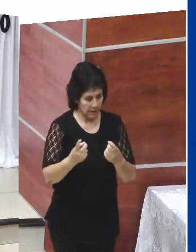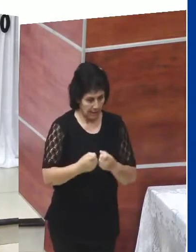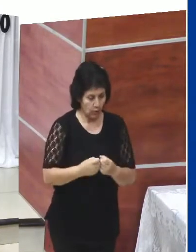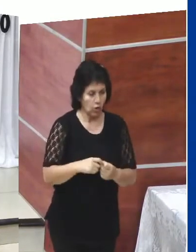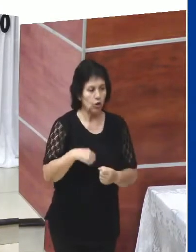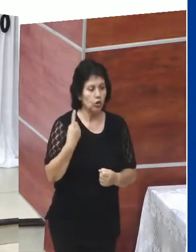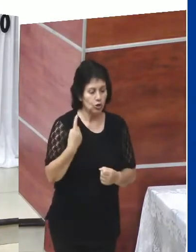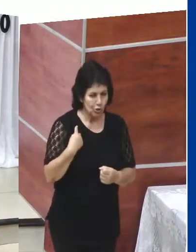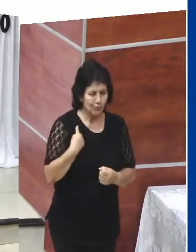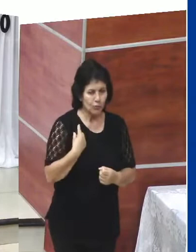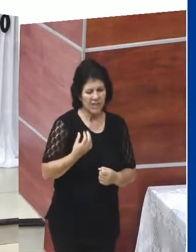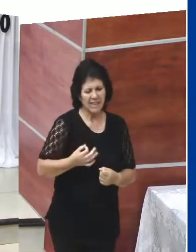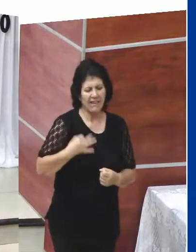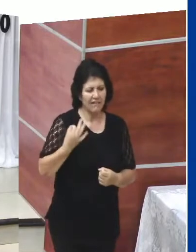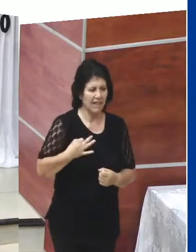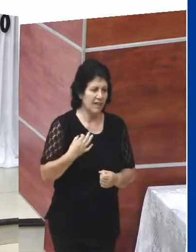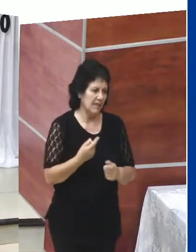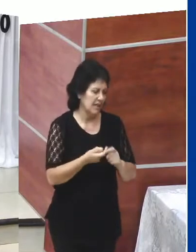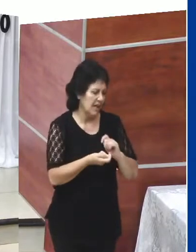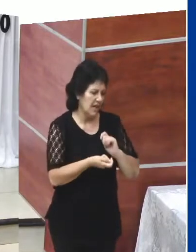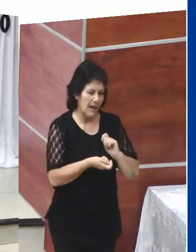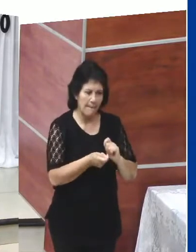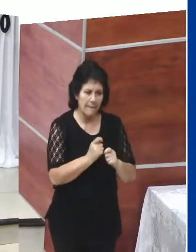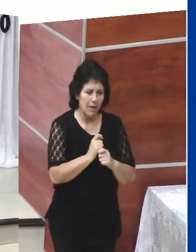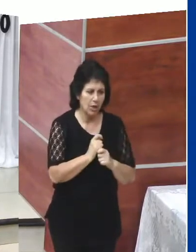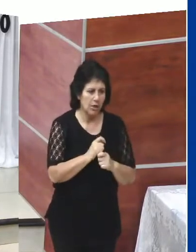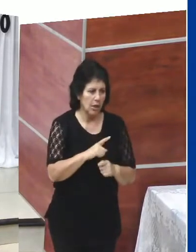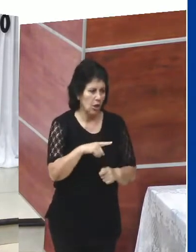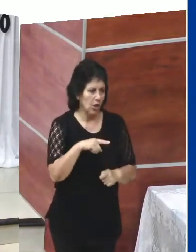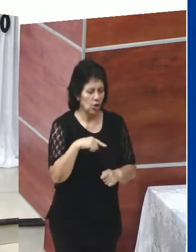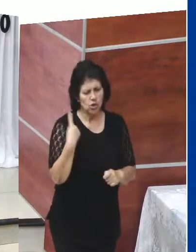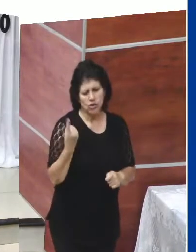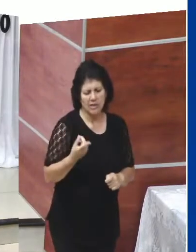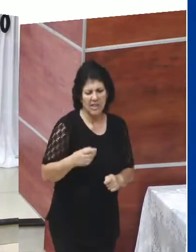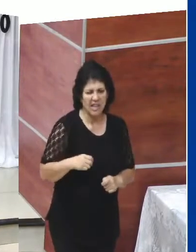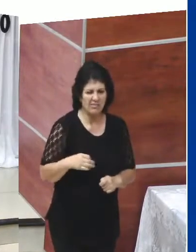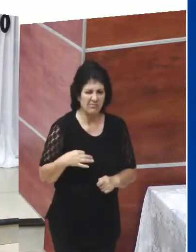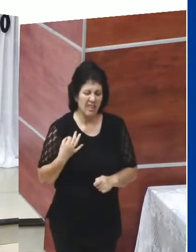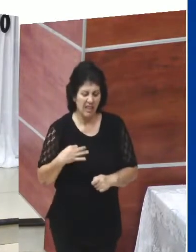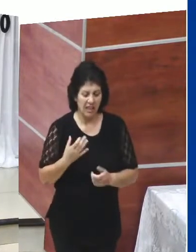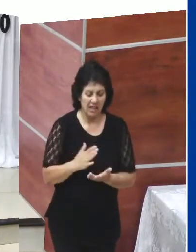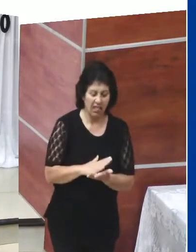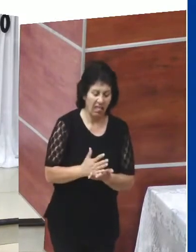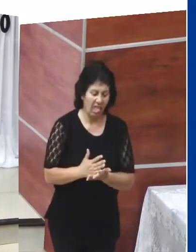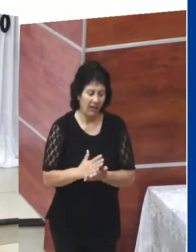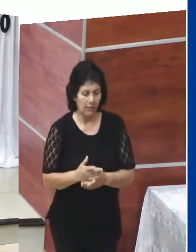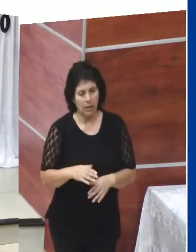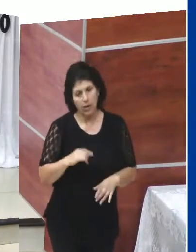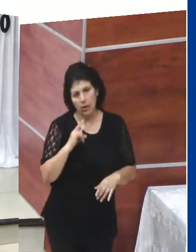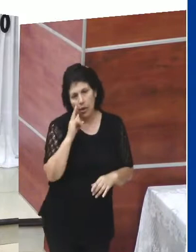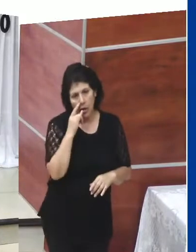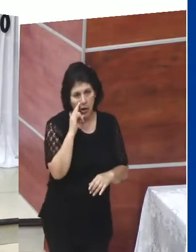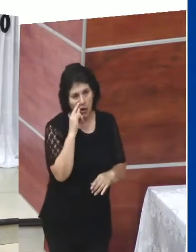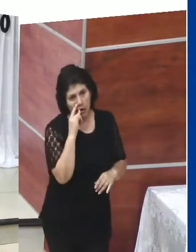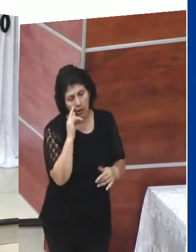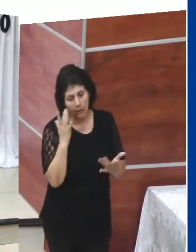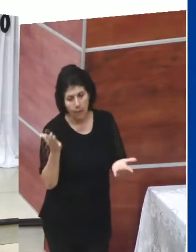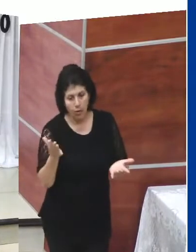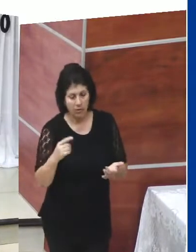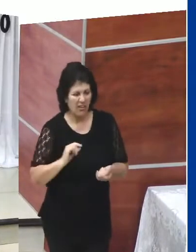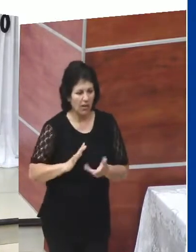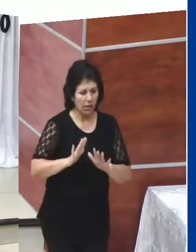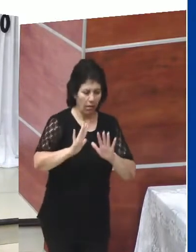crecer espiritualmente, necesito salir de esta zona de confort, esta zona de